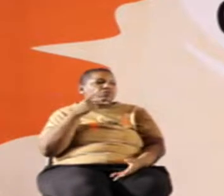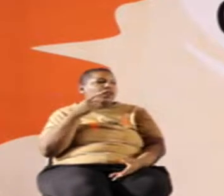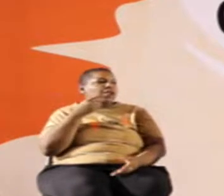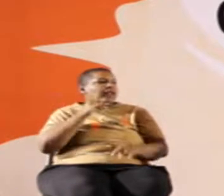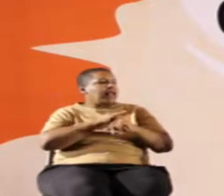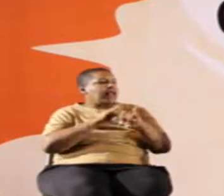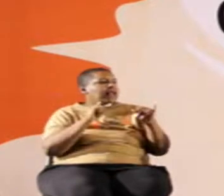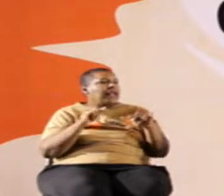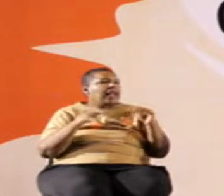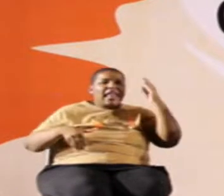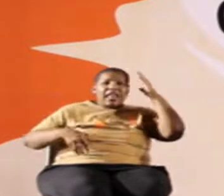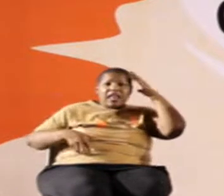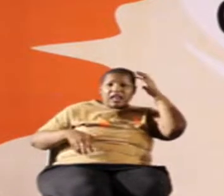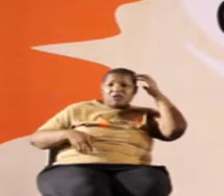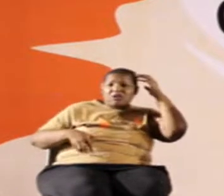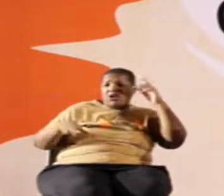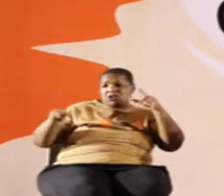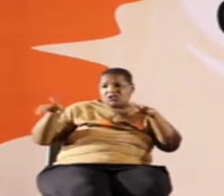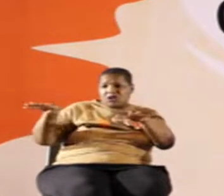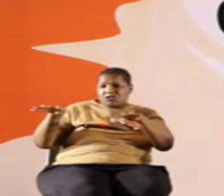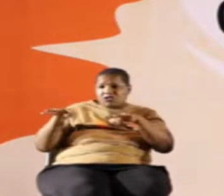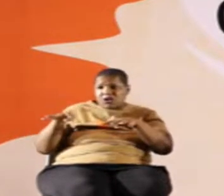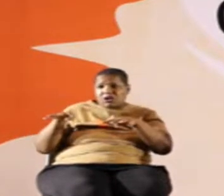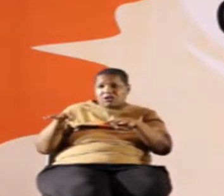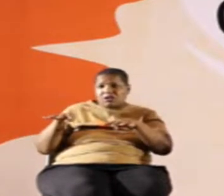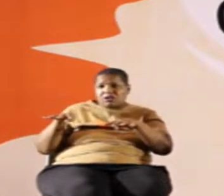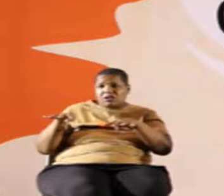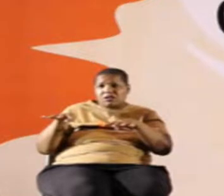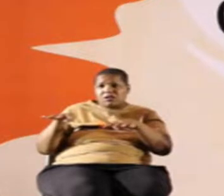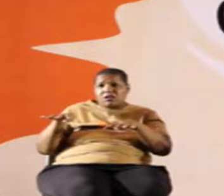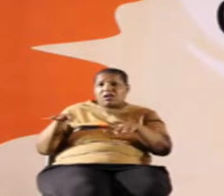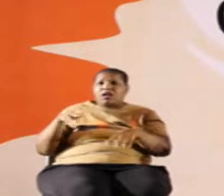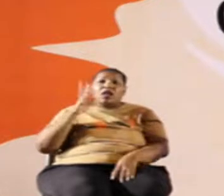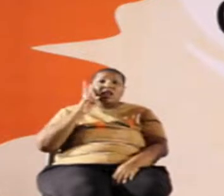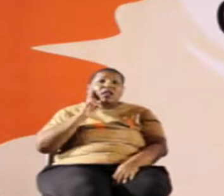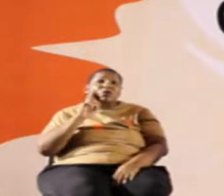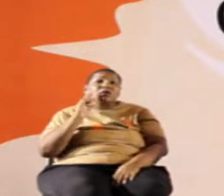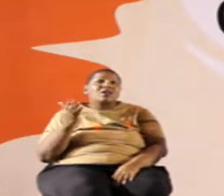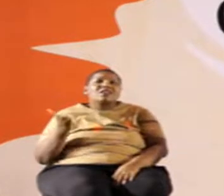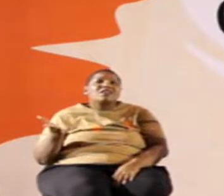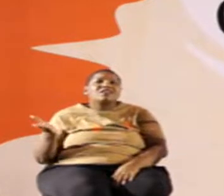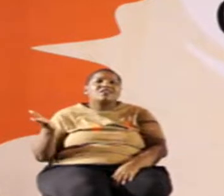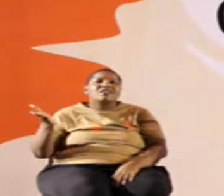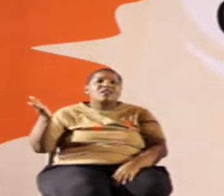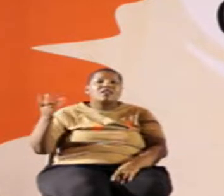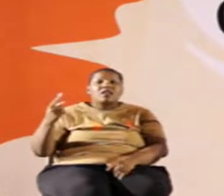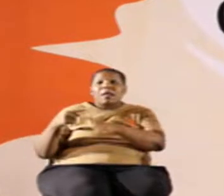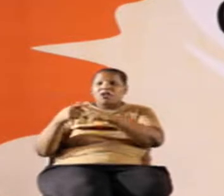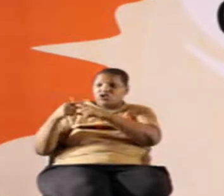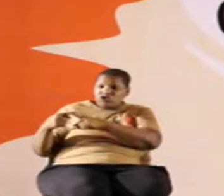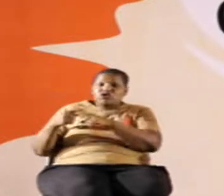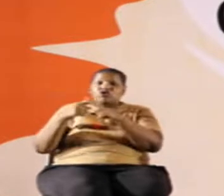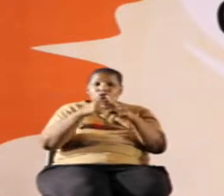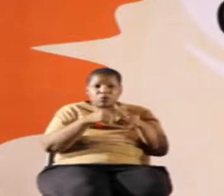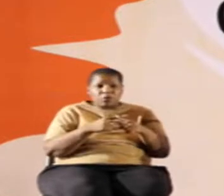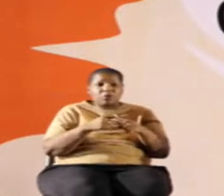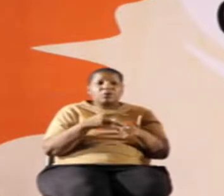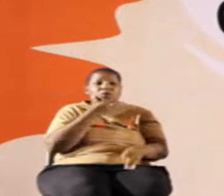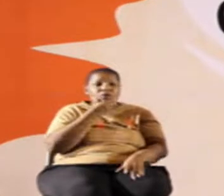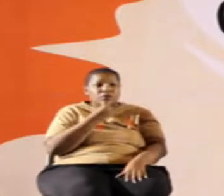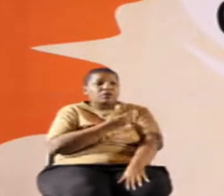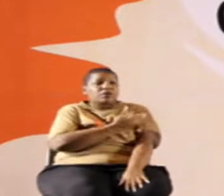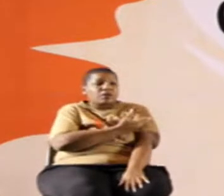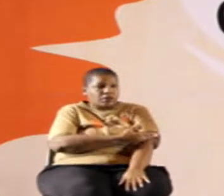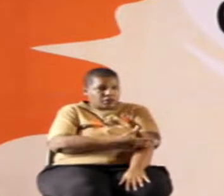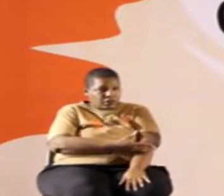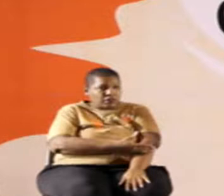enuncia. As macacas de auditório não naturalizaram. Disputaram com o homem branco, patrão, dono da